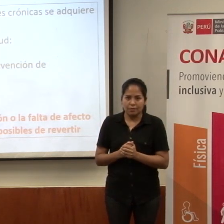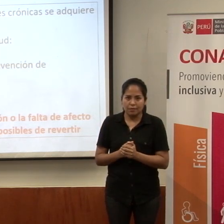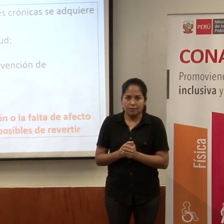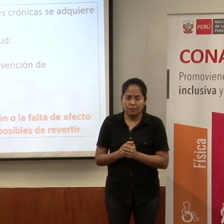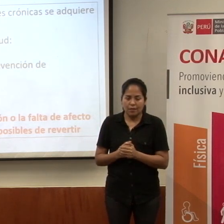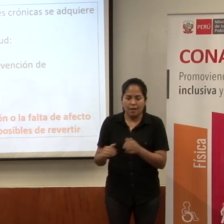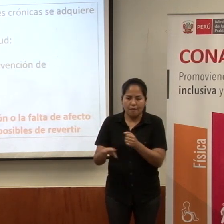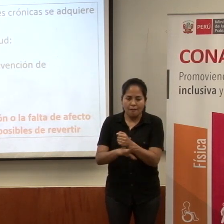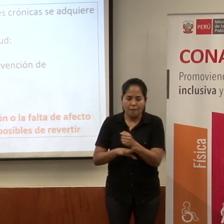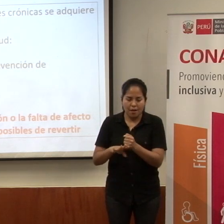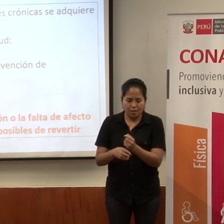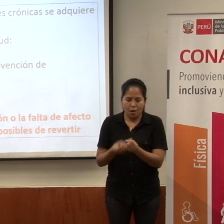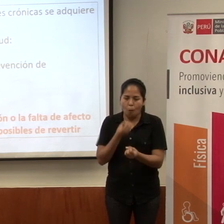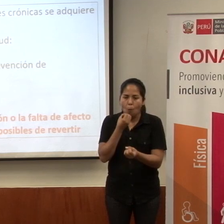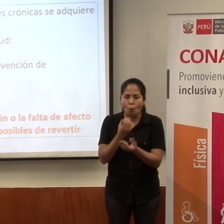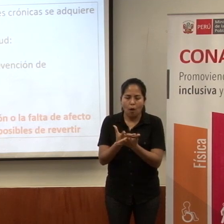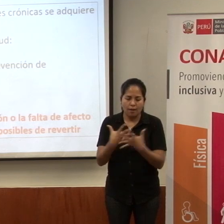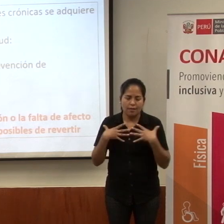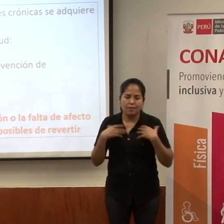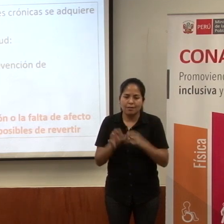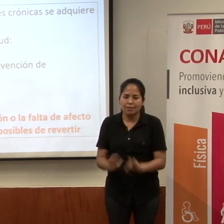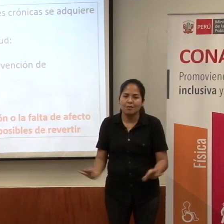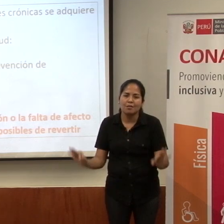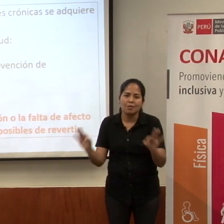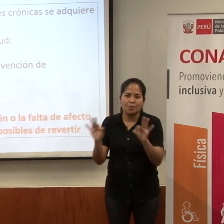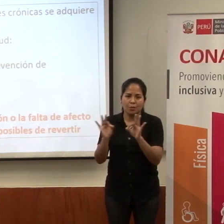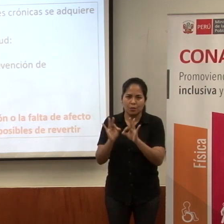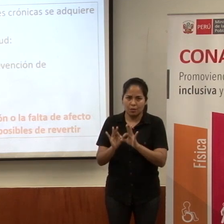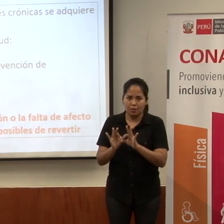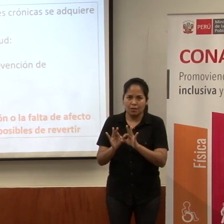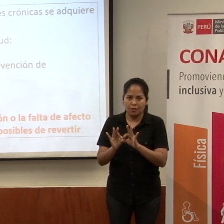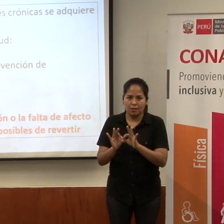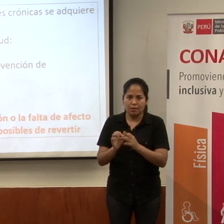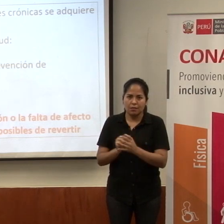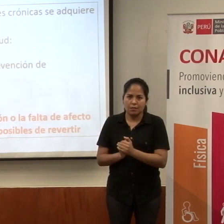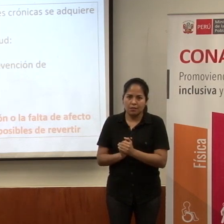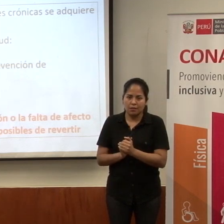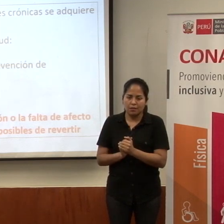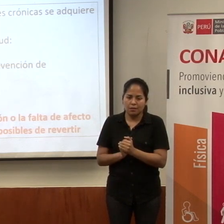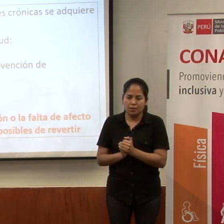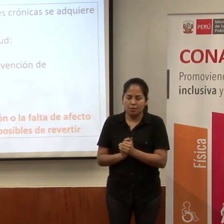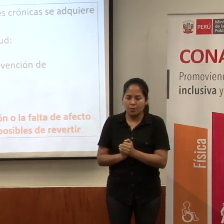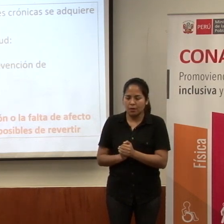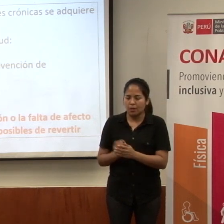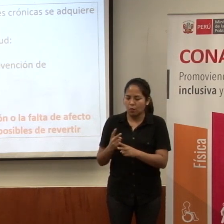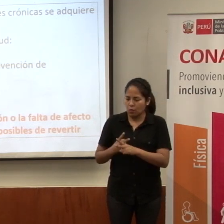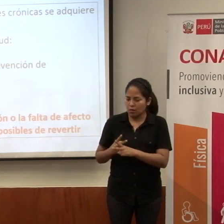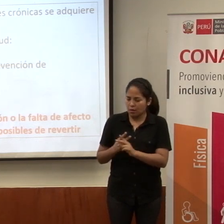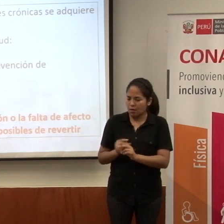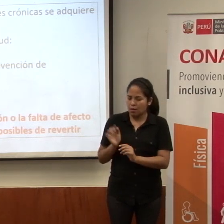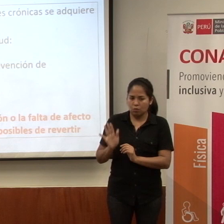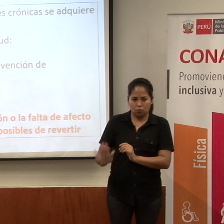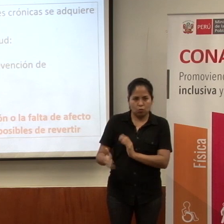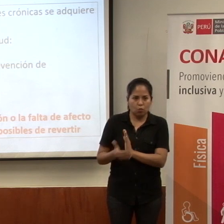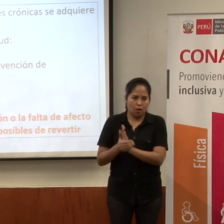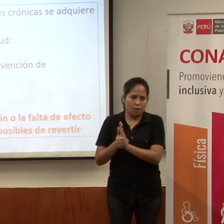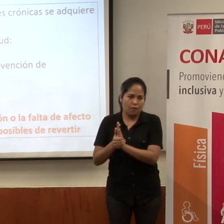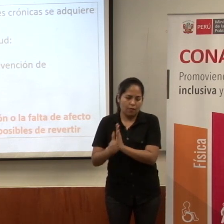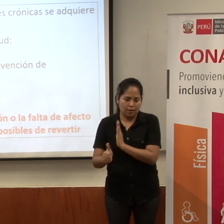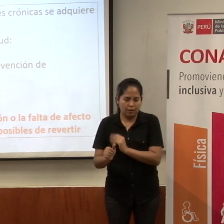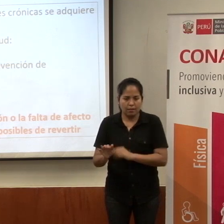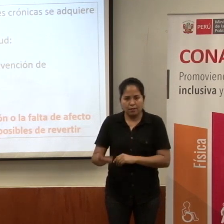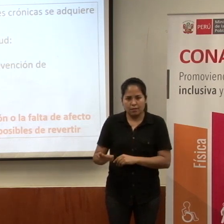Las bases de una buena salud son fundamentales para poder preservar las potencialidades de desarrollo del